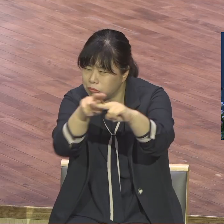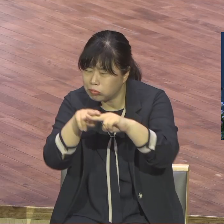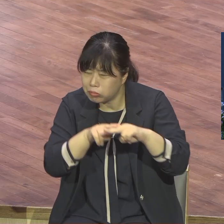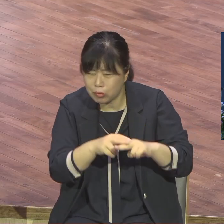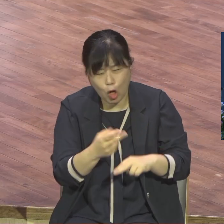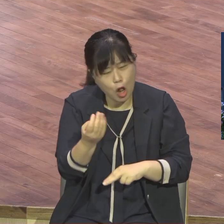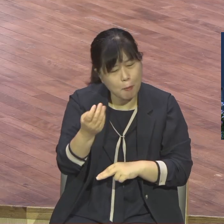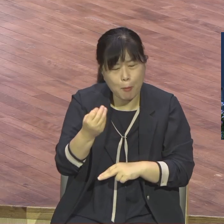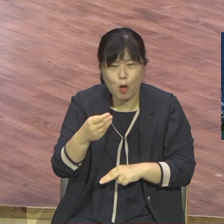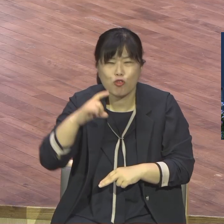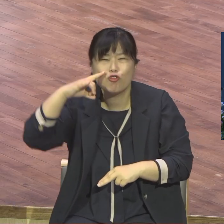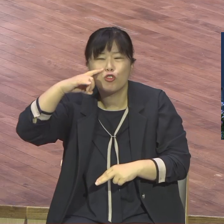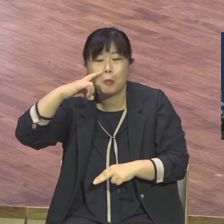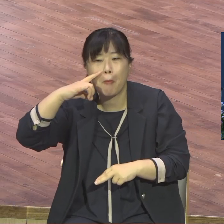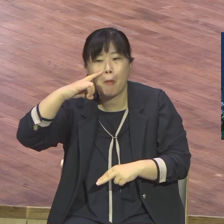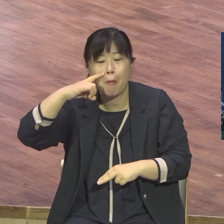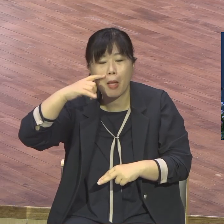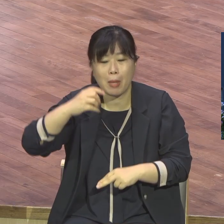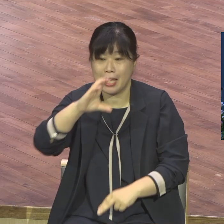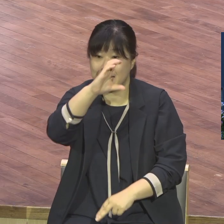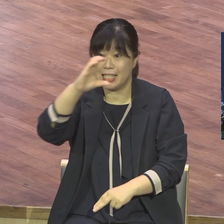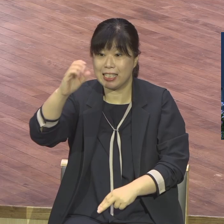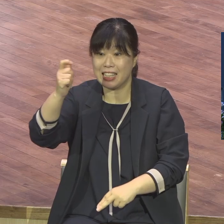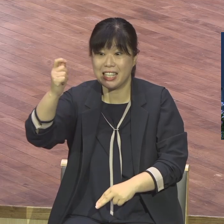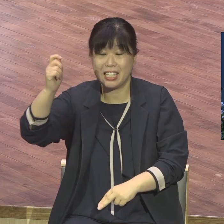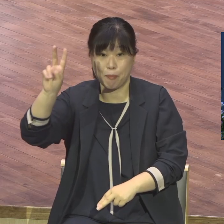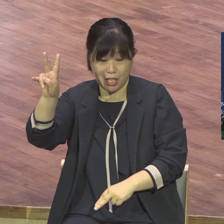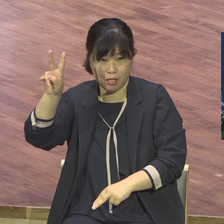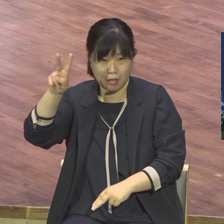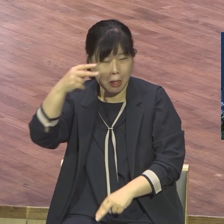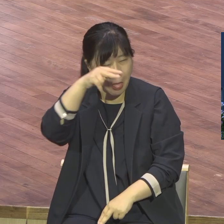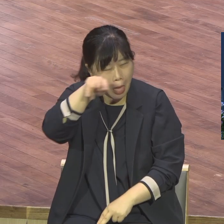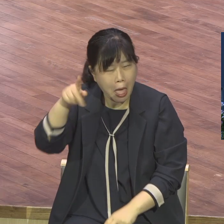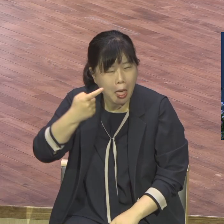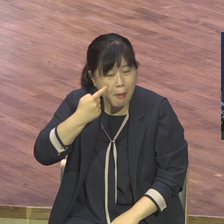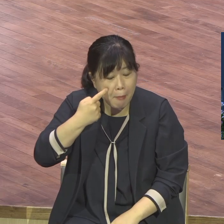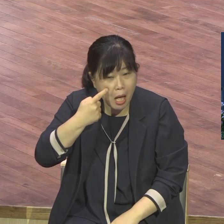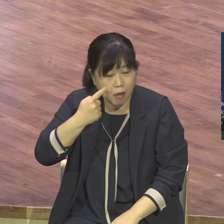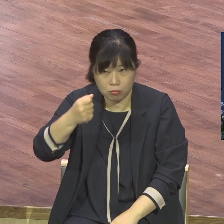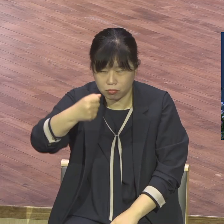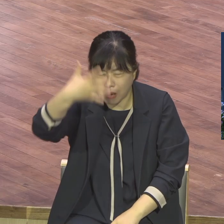이야, 기술 좋다. 20분 만에 다 탔단 얘기냐.